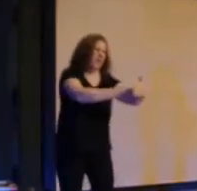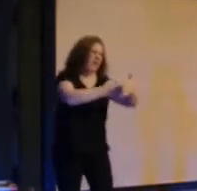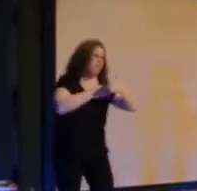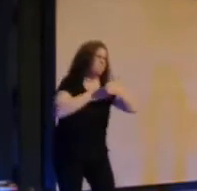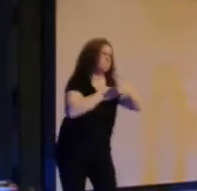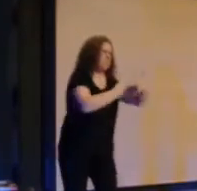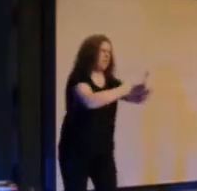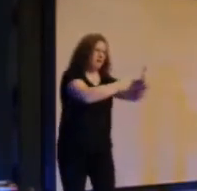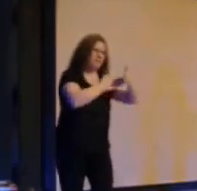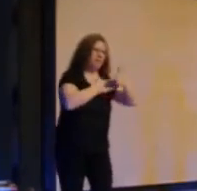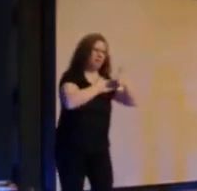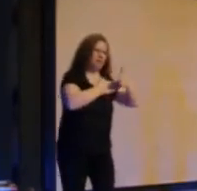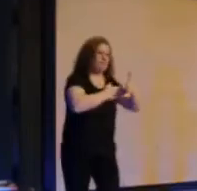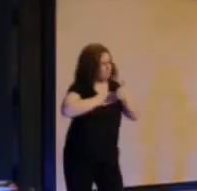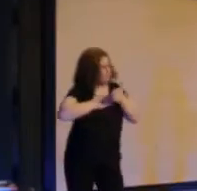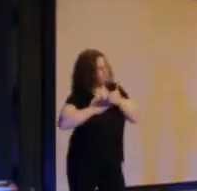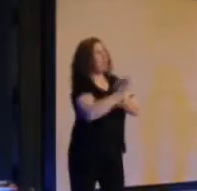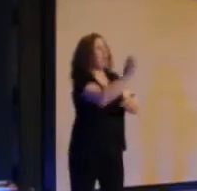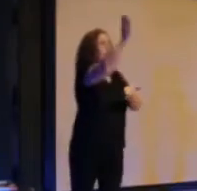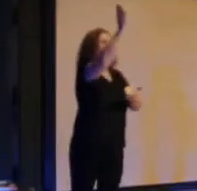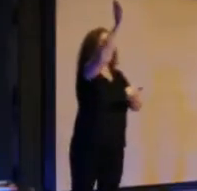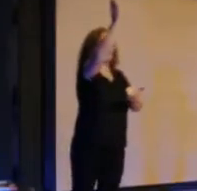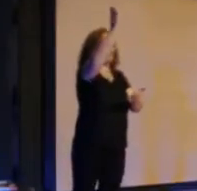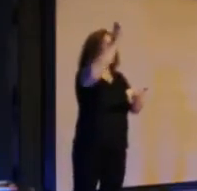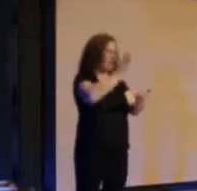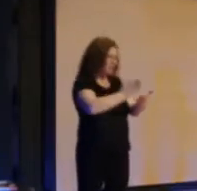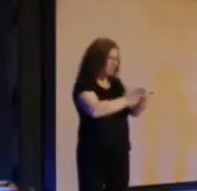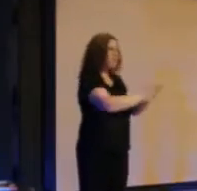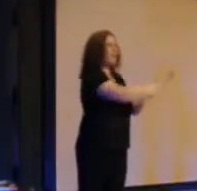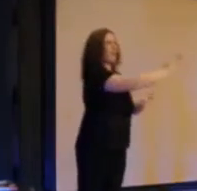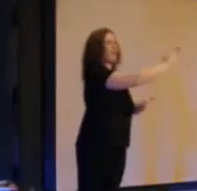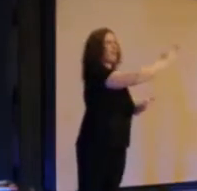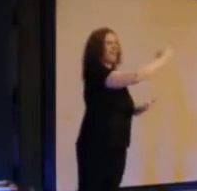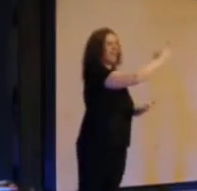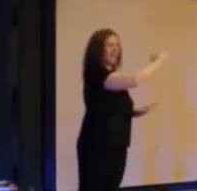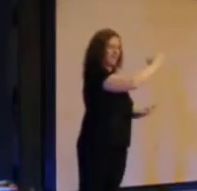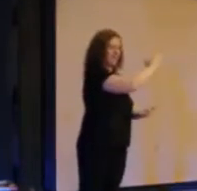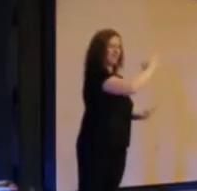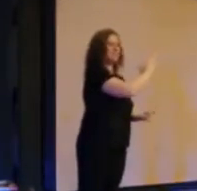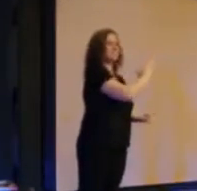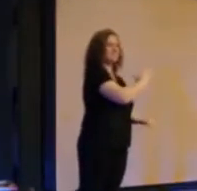Sabe de la sensatez, de la finitud, y se siente libre.